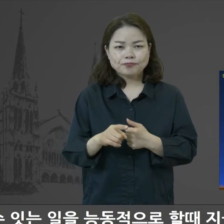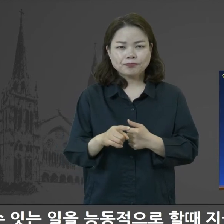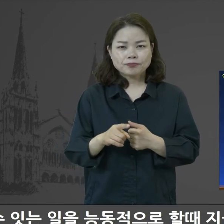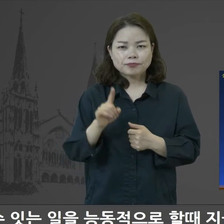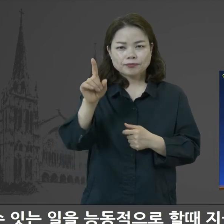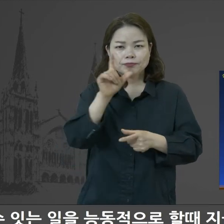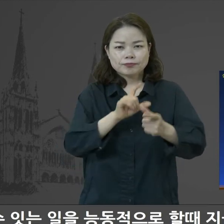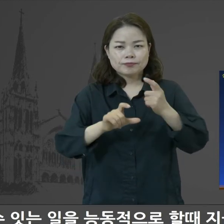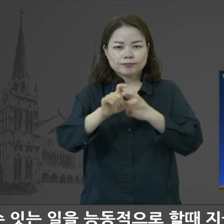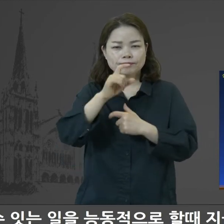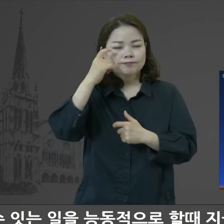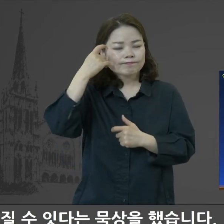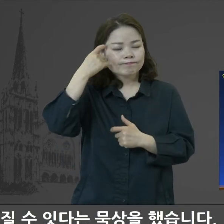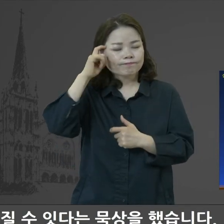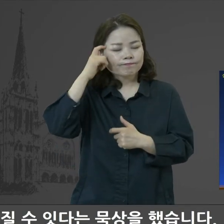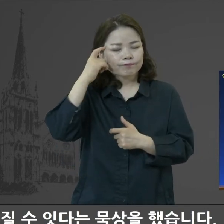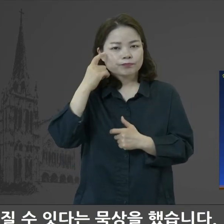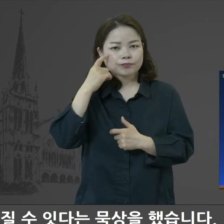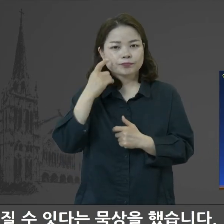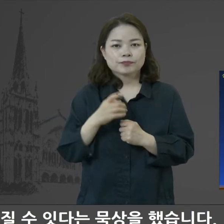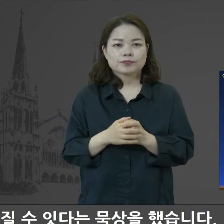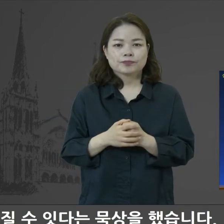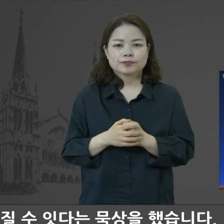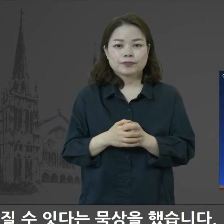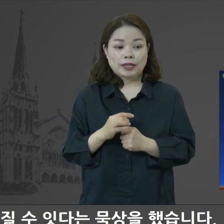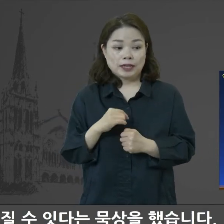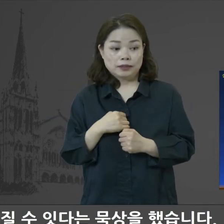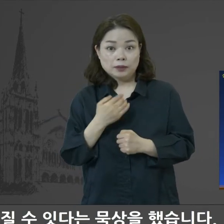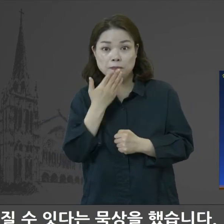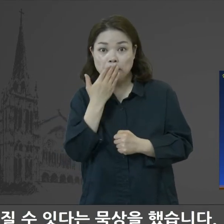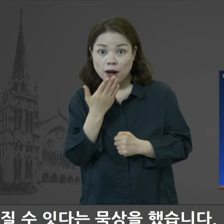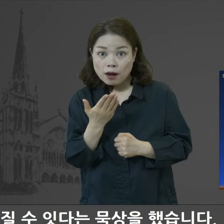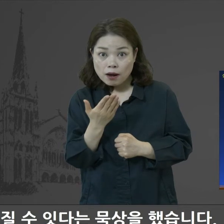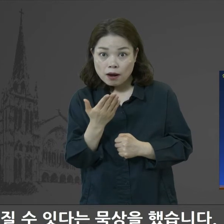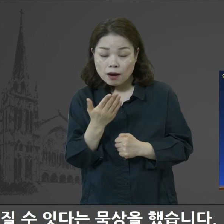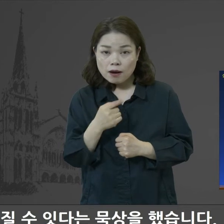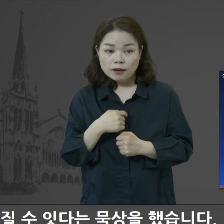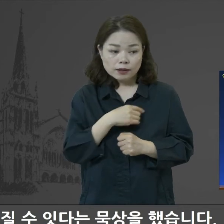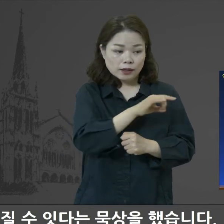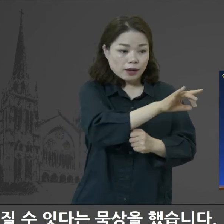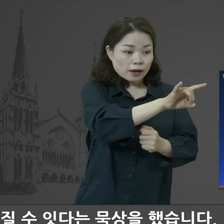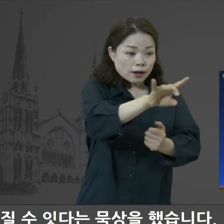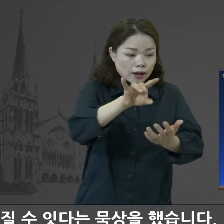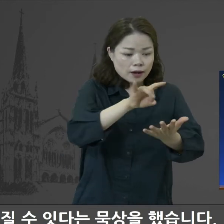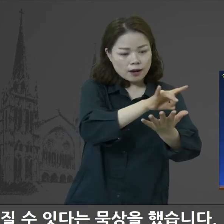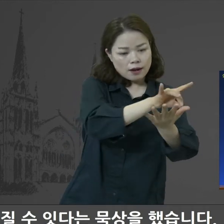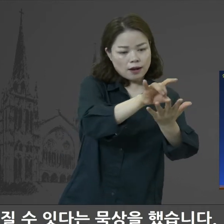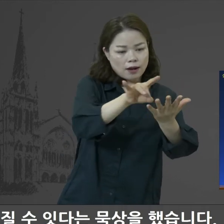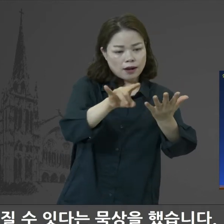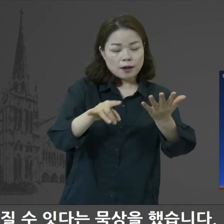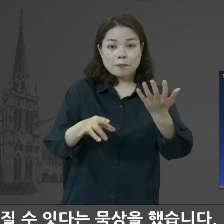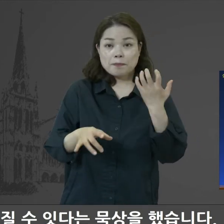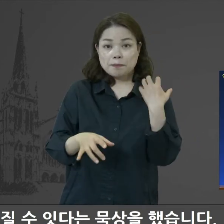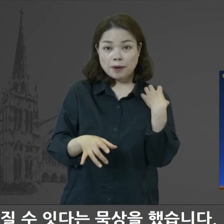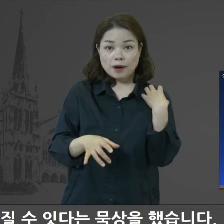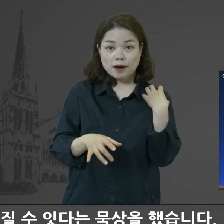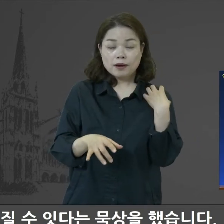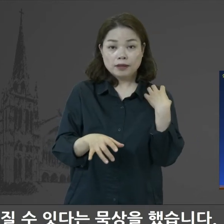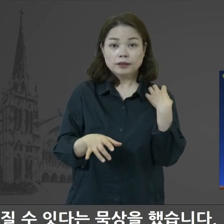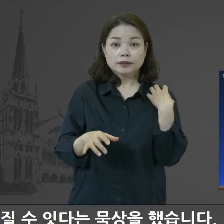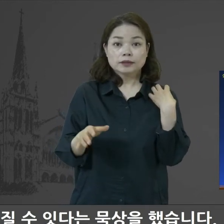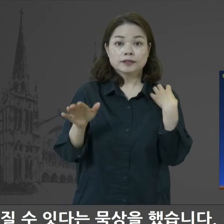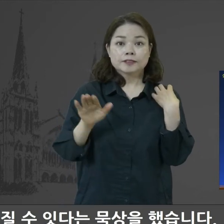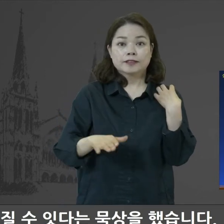한 가지 더 생각해 볼 수 있는 부분이 있어요. 자, 자신이 할 수 있는 것, 각자가 할 수 있는 것을 했다고